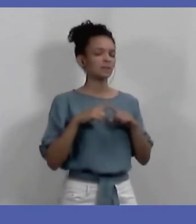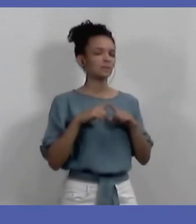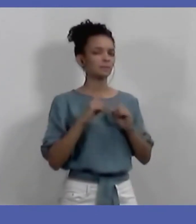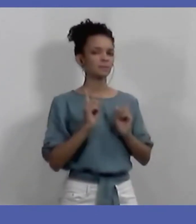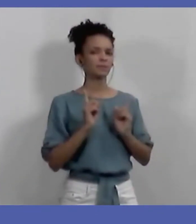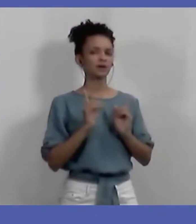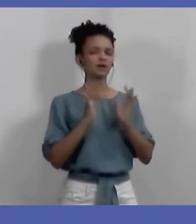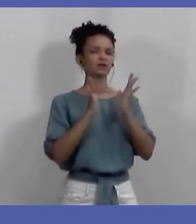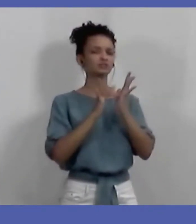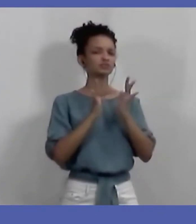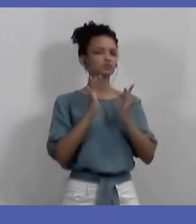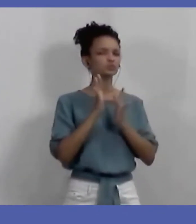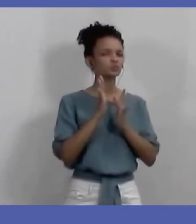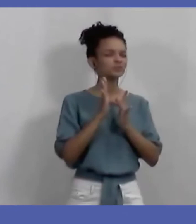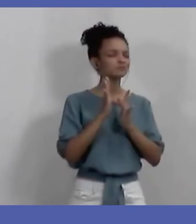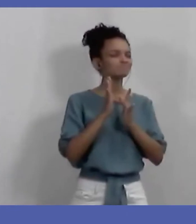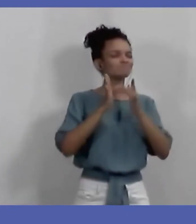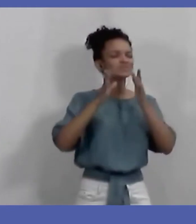pregar o Evangelho,